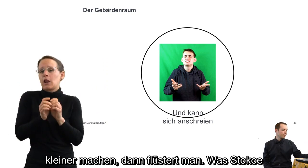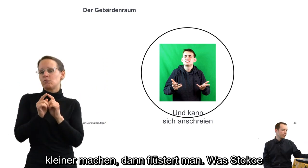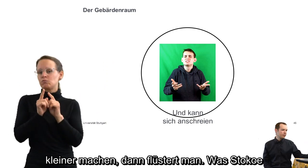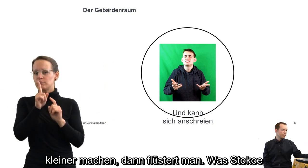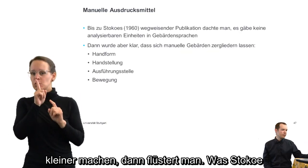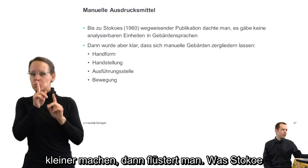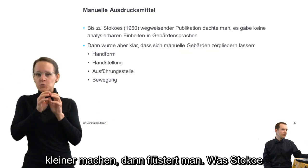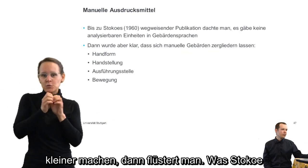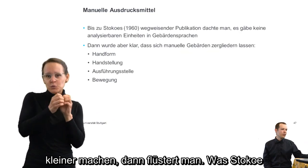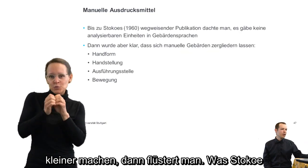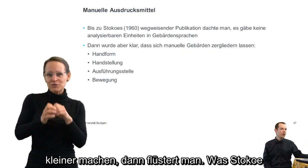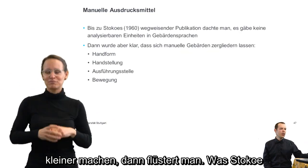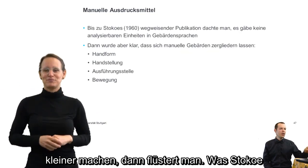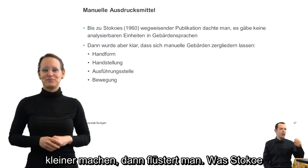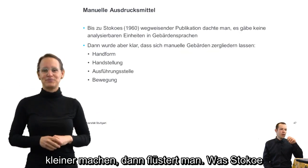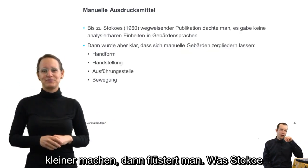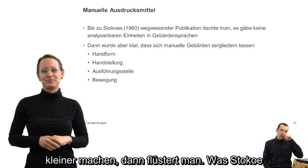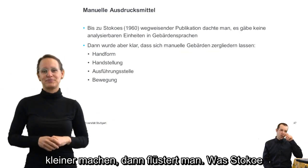man.